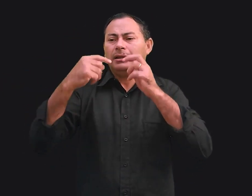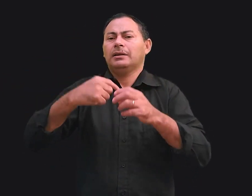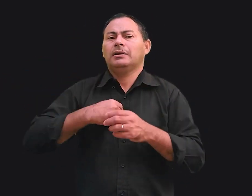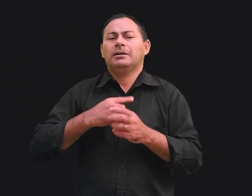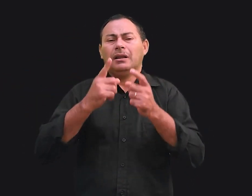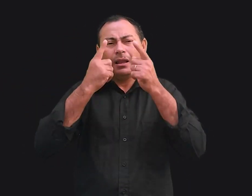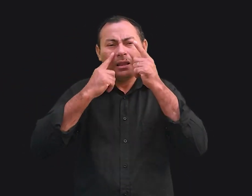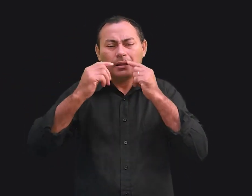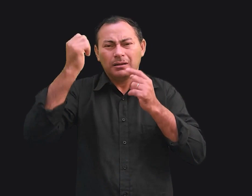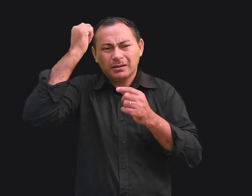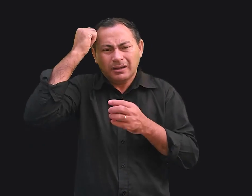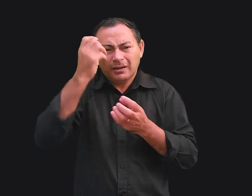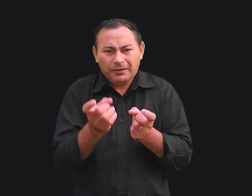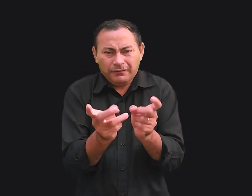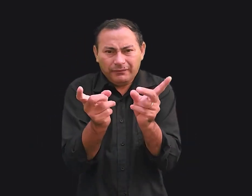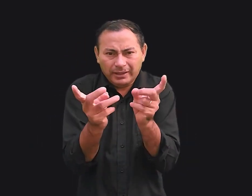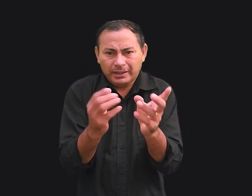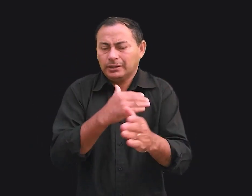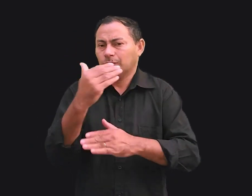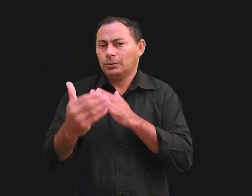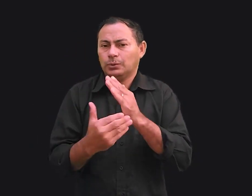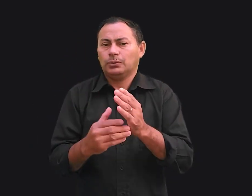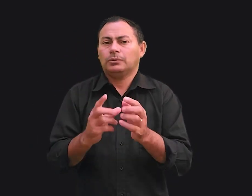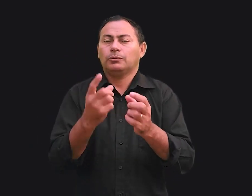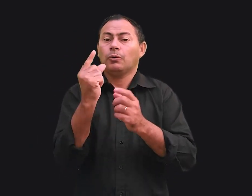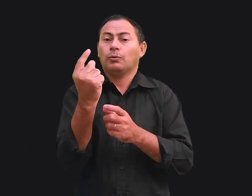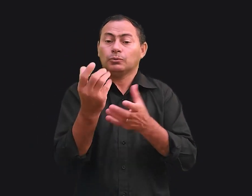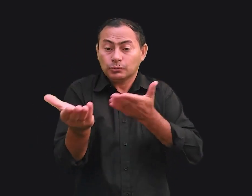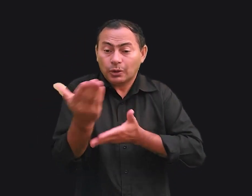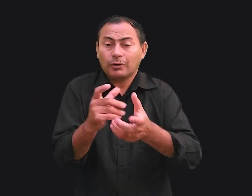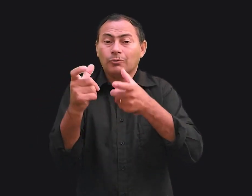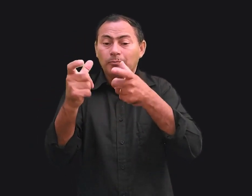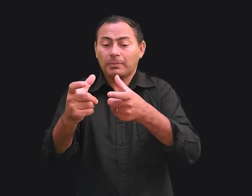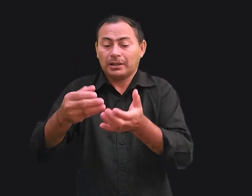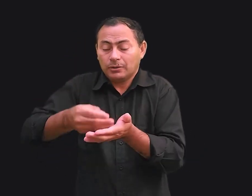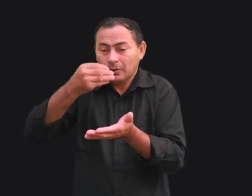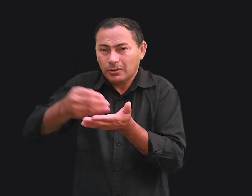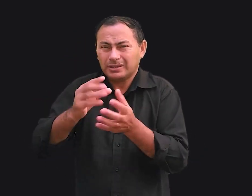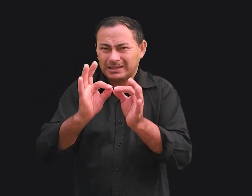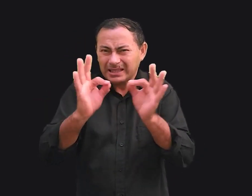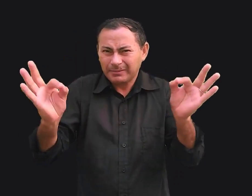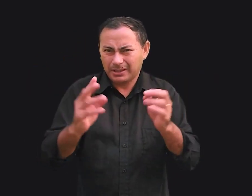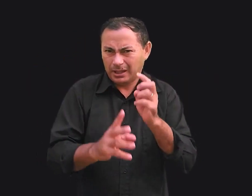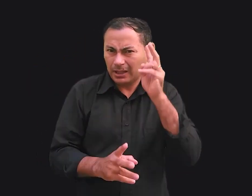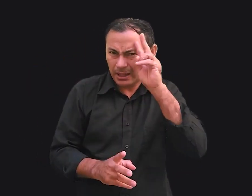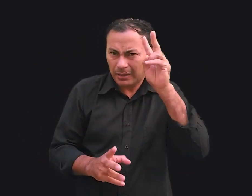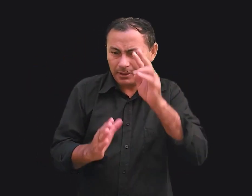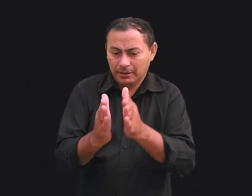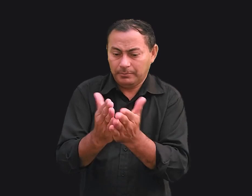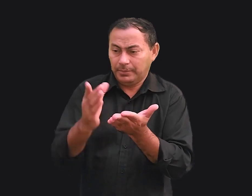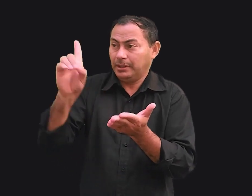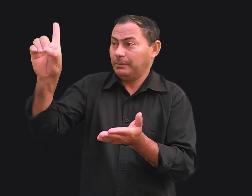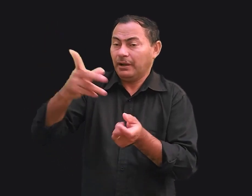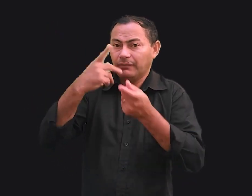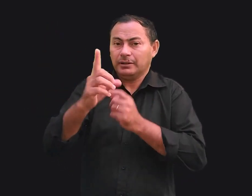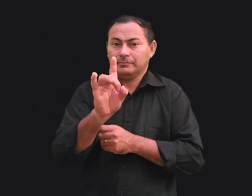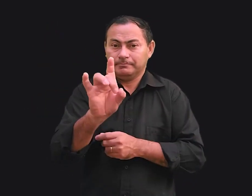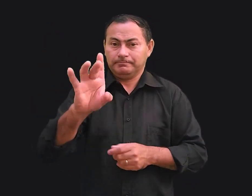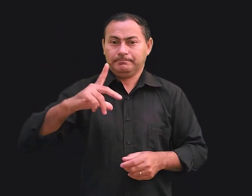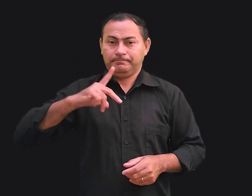gritou e lamentou porque vendera tudo o que era por um prato de sopa. Você está vendo como a Bíblia trata a individualidade?